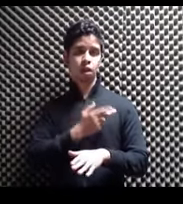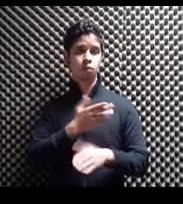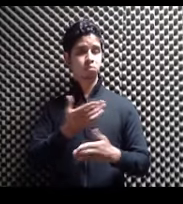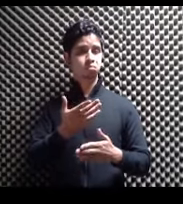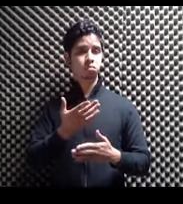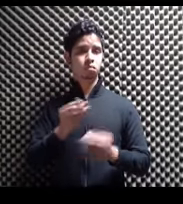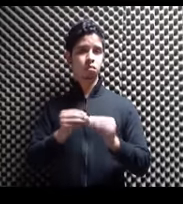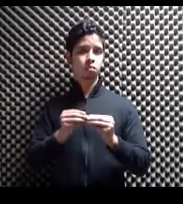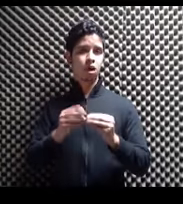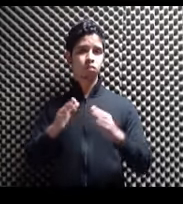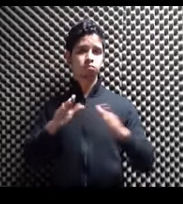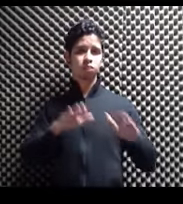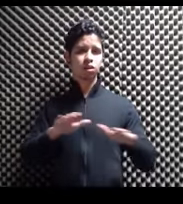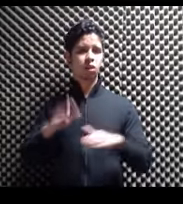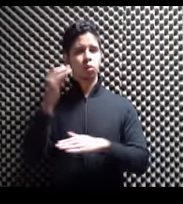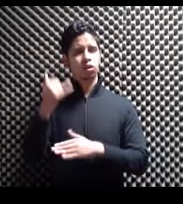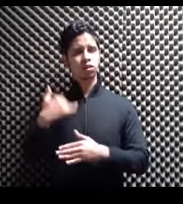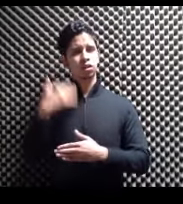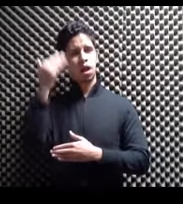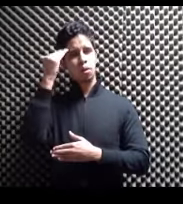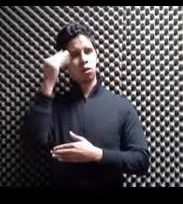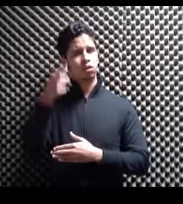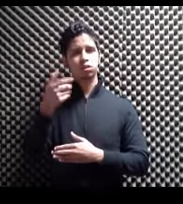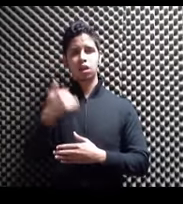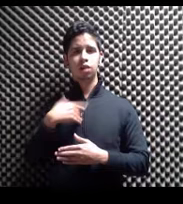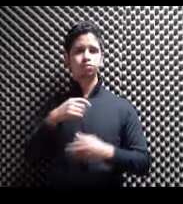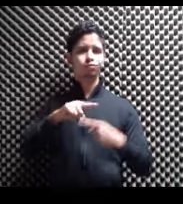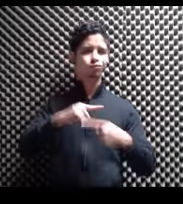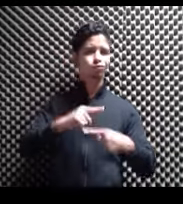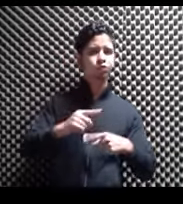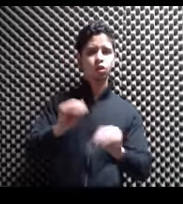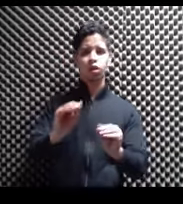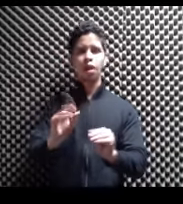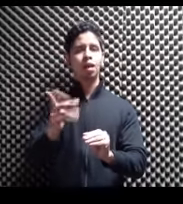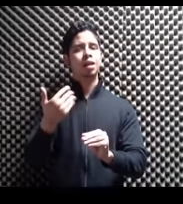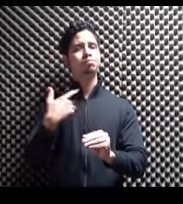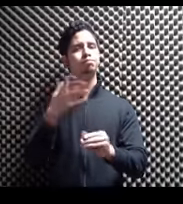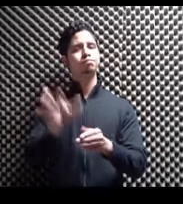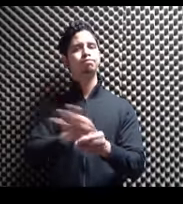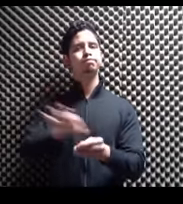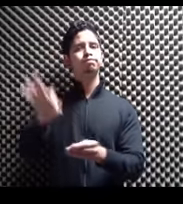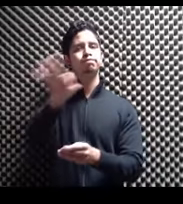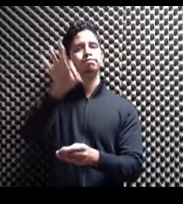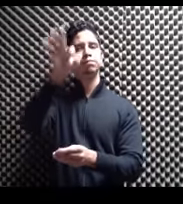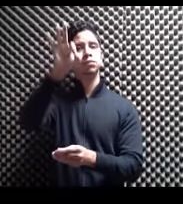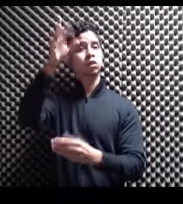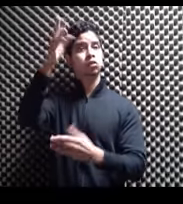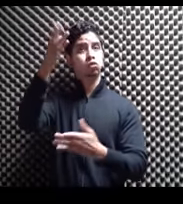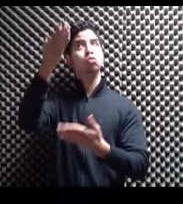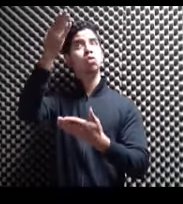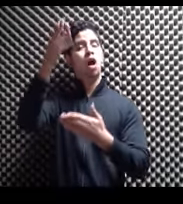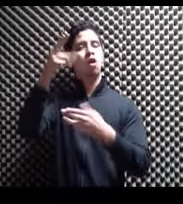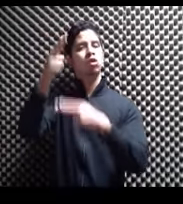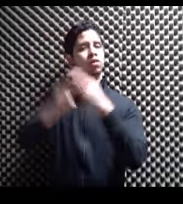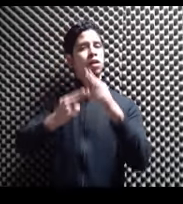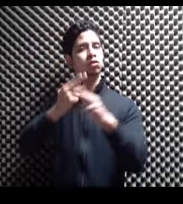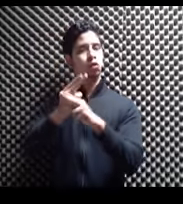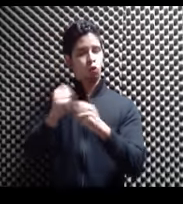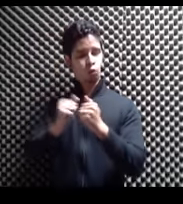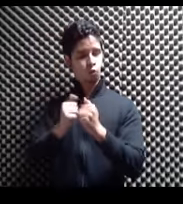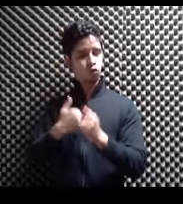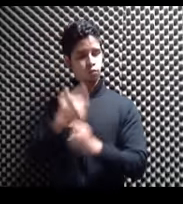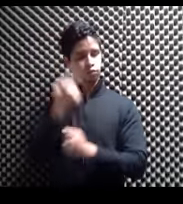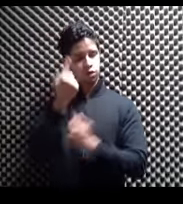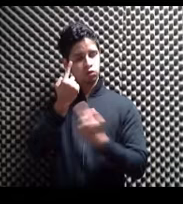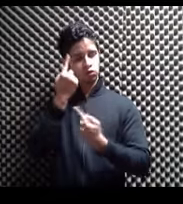pues está celebrando allá en el universo, como lo pienso yo, con todo el mundo. Triste para nosotros, para